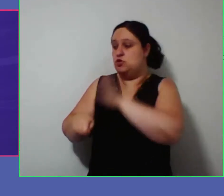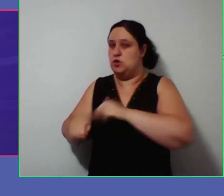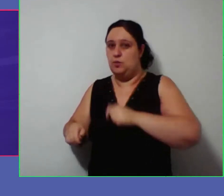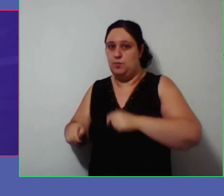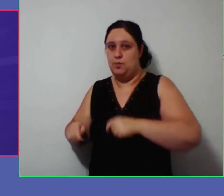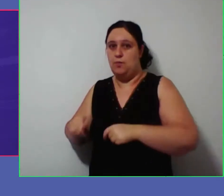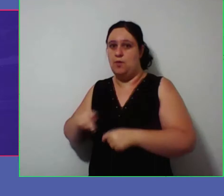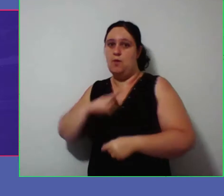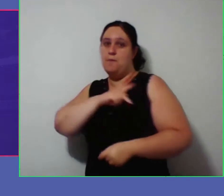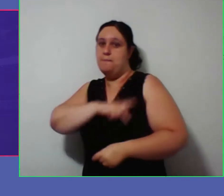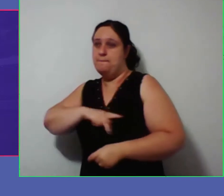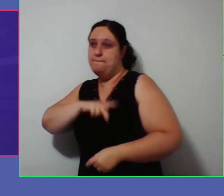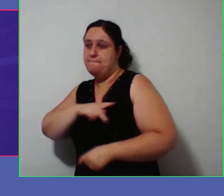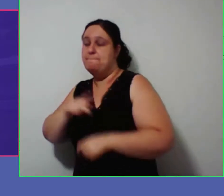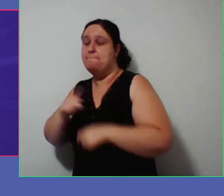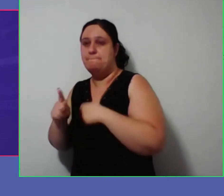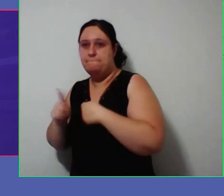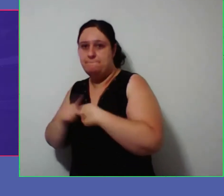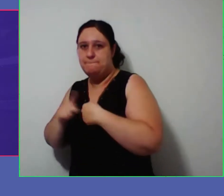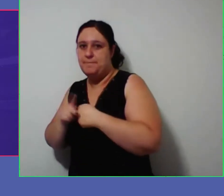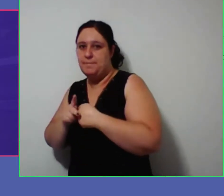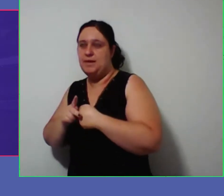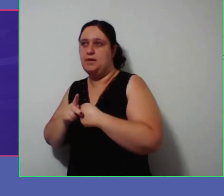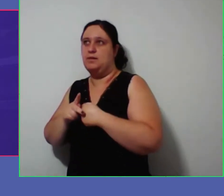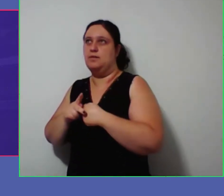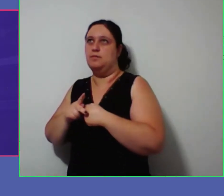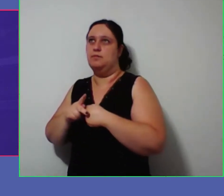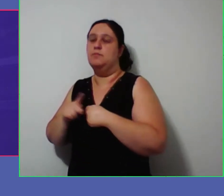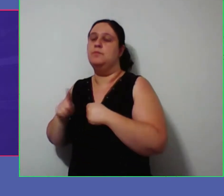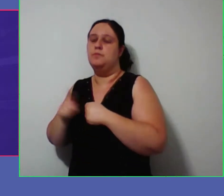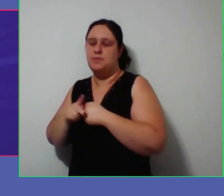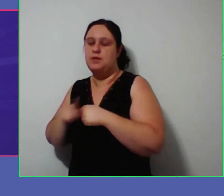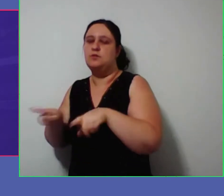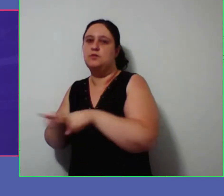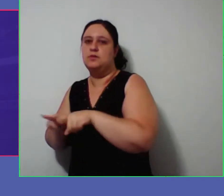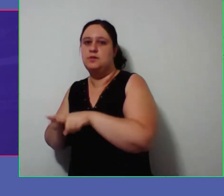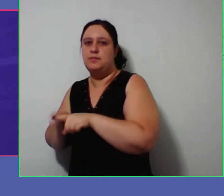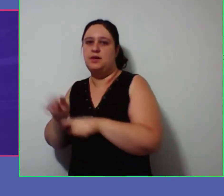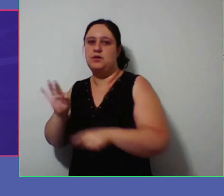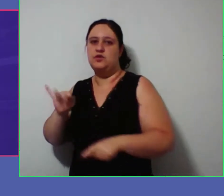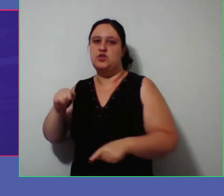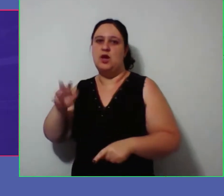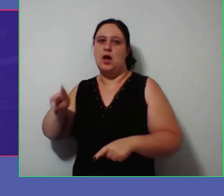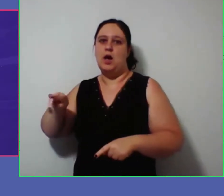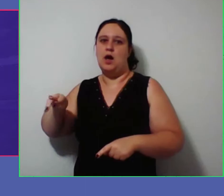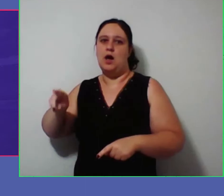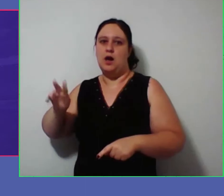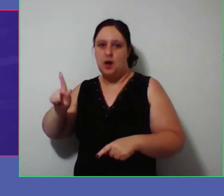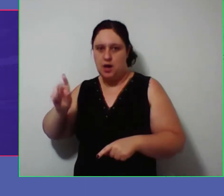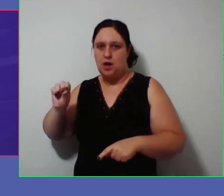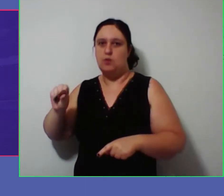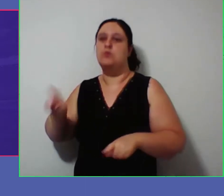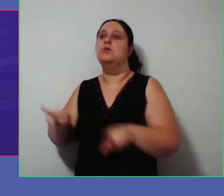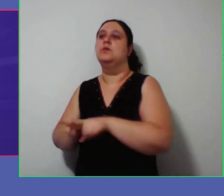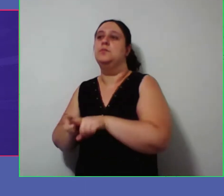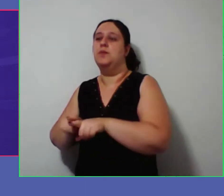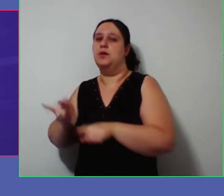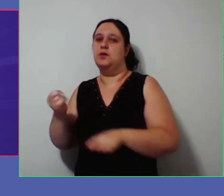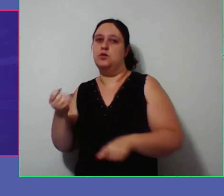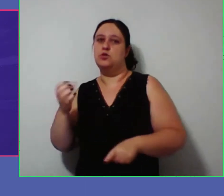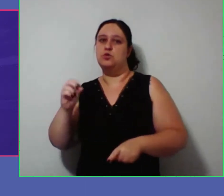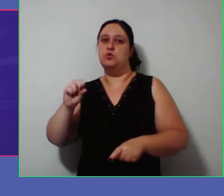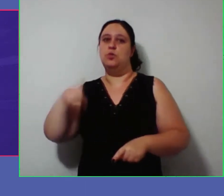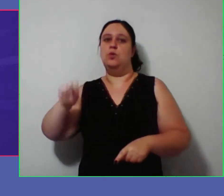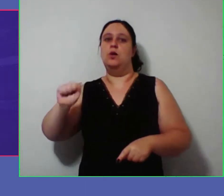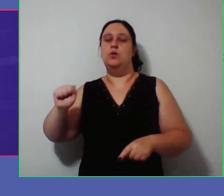e os levou em particular a um alto monte, e foi transfigurado diante deles. O seu